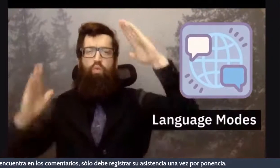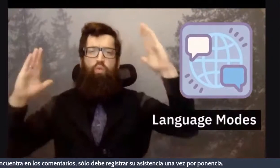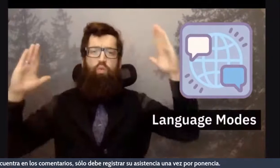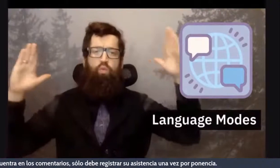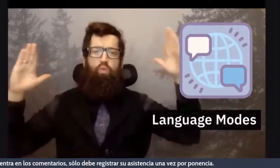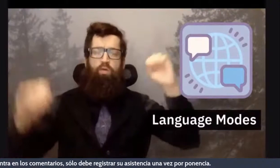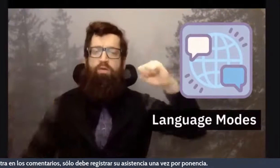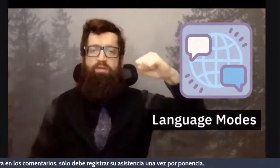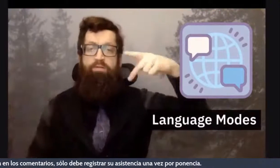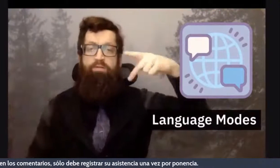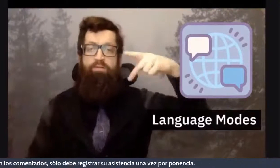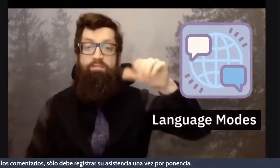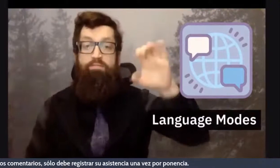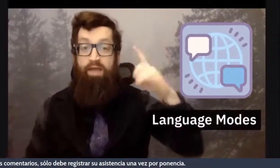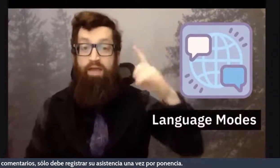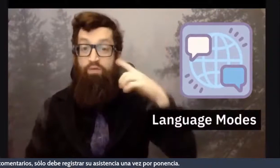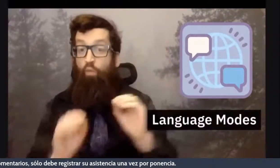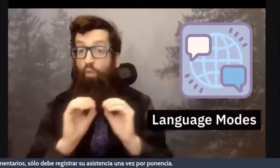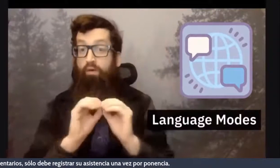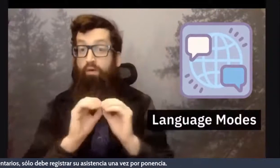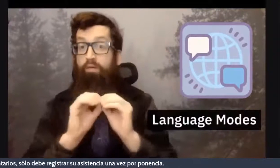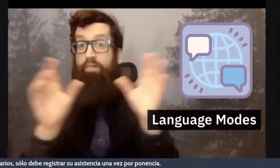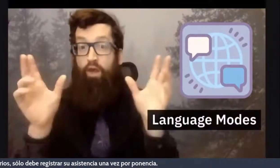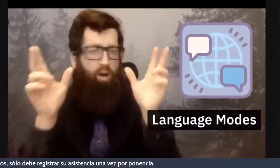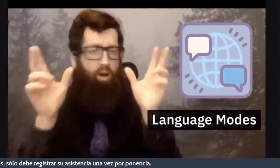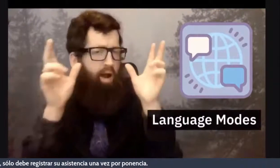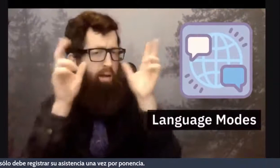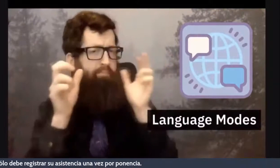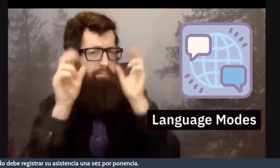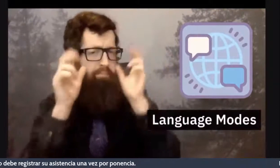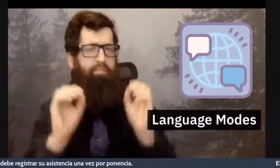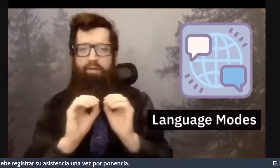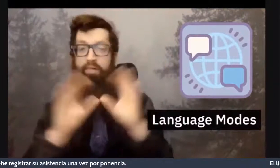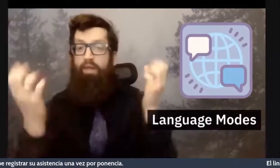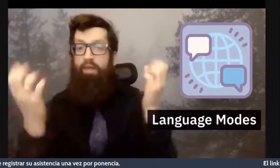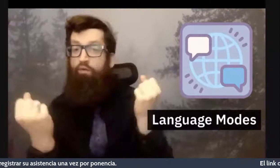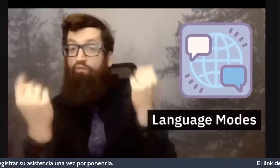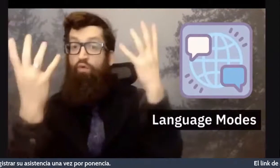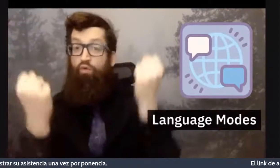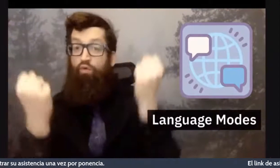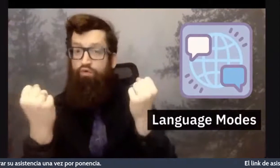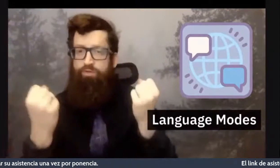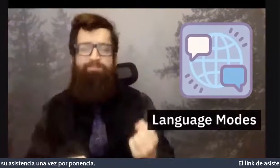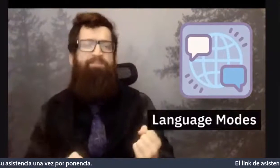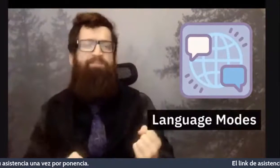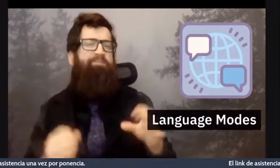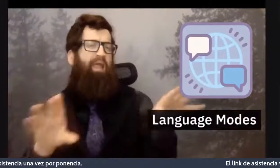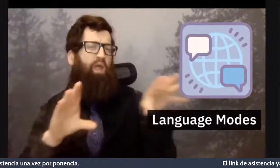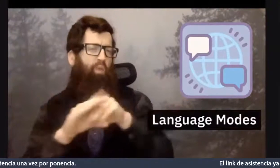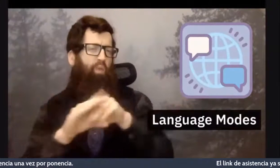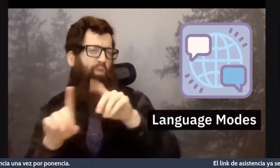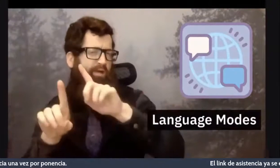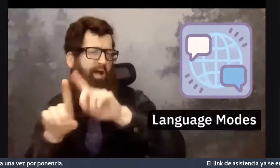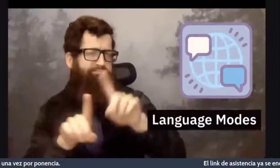de señas y también las señas. También la persona debe ver claramente el movimiento de las